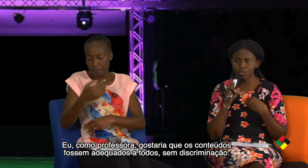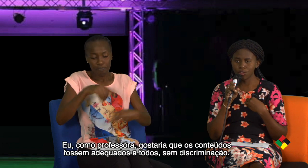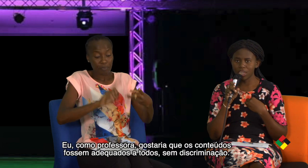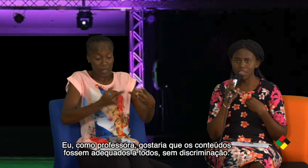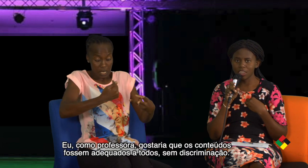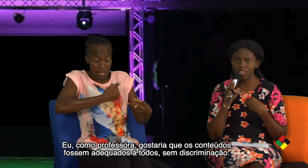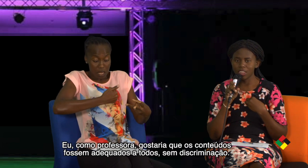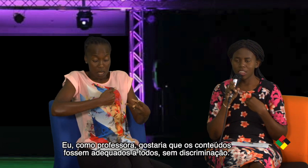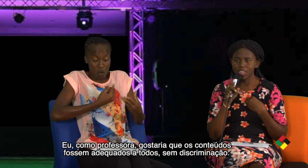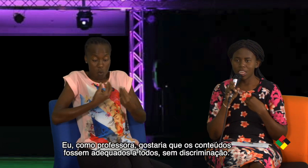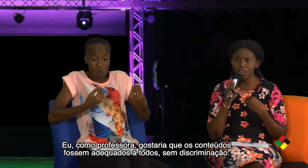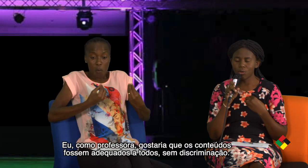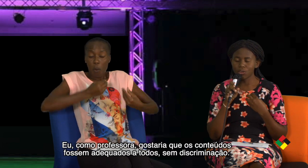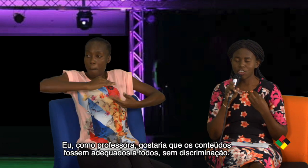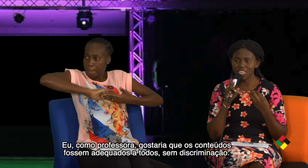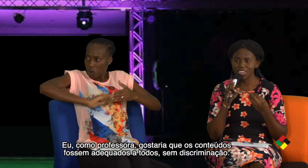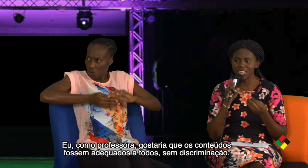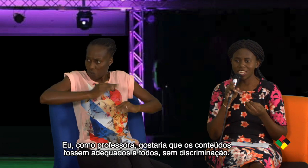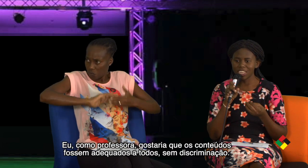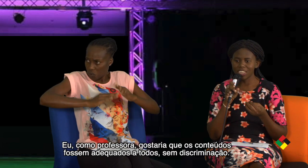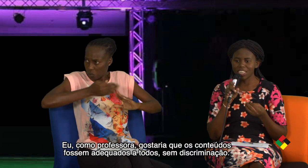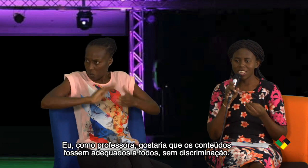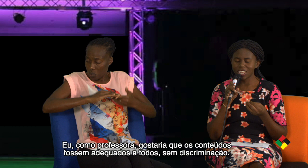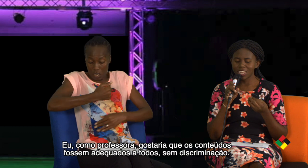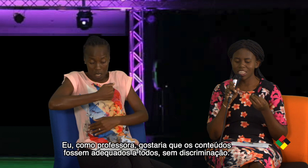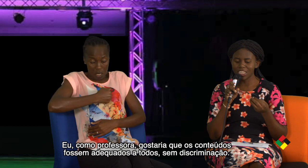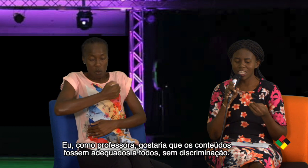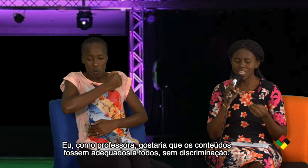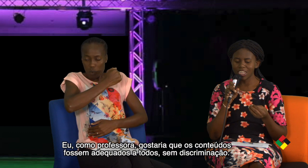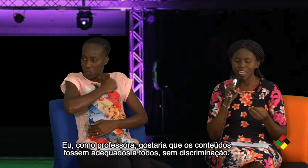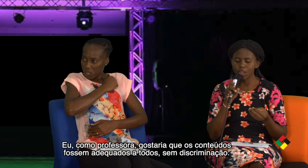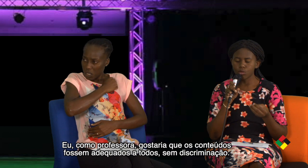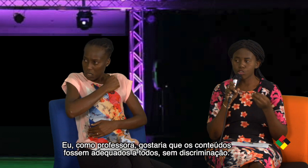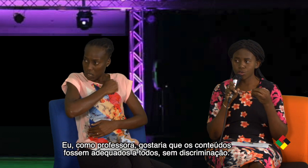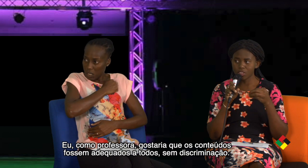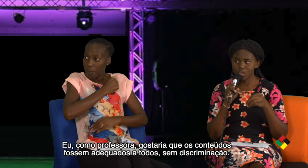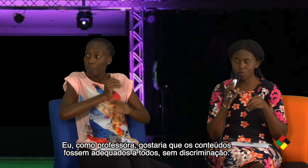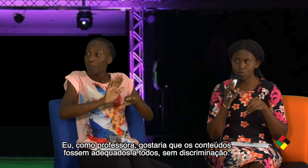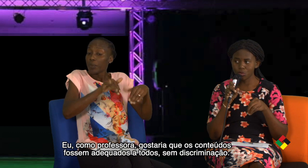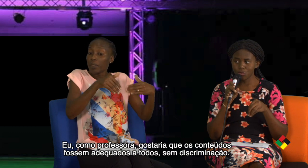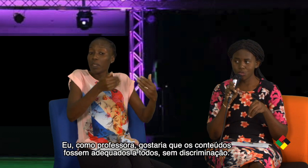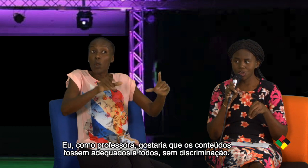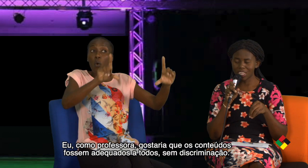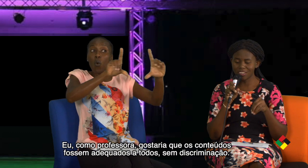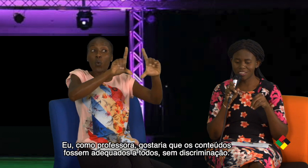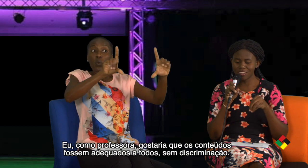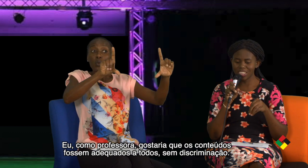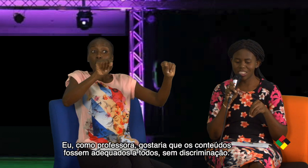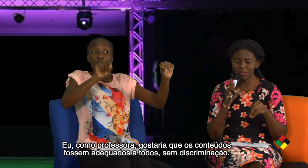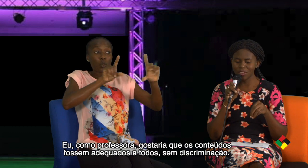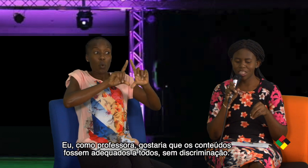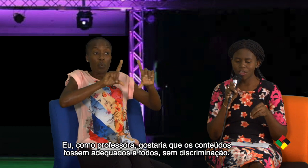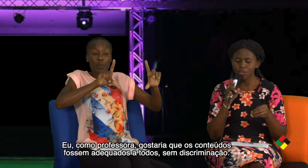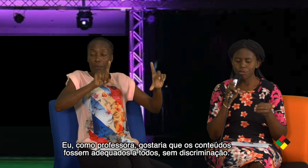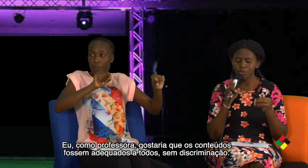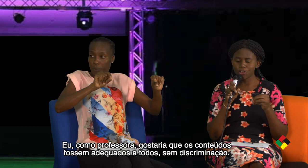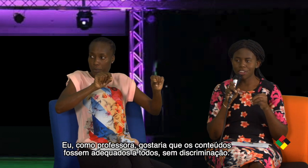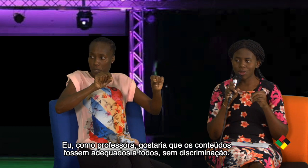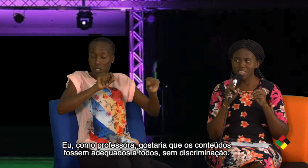professora, eu gostaria que os conteúdos em si fossem